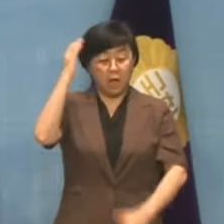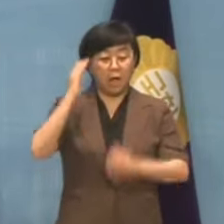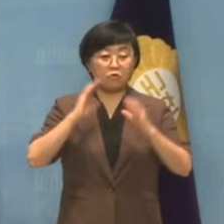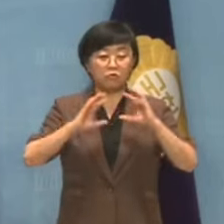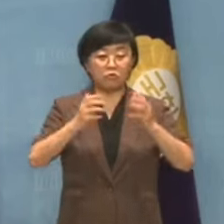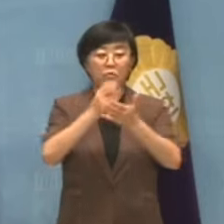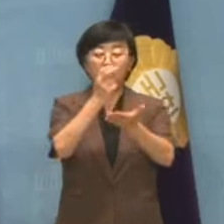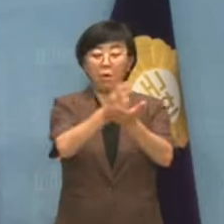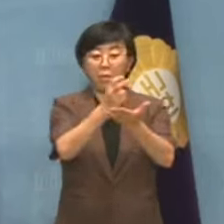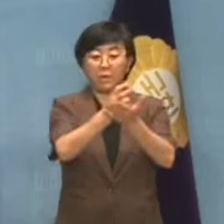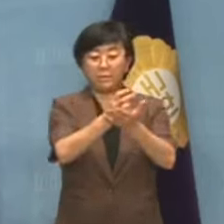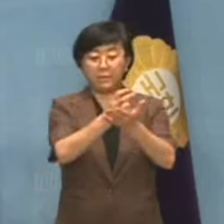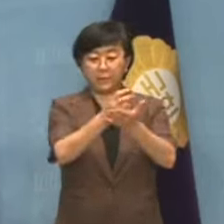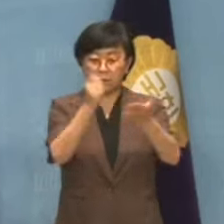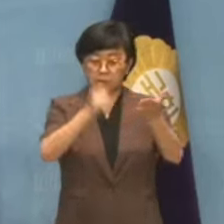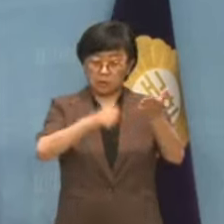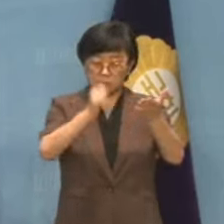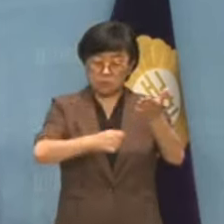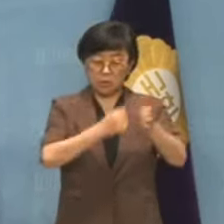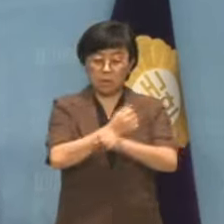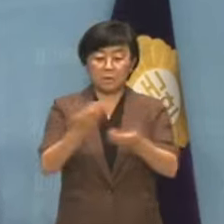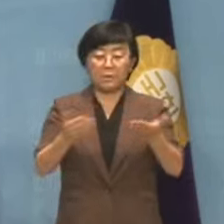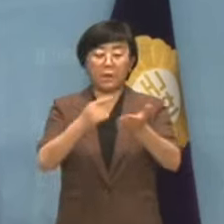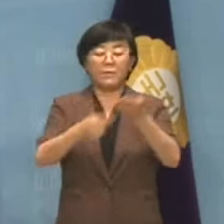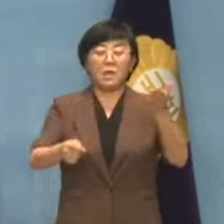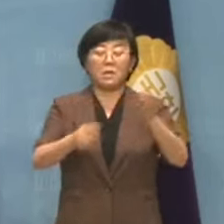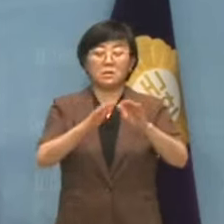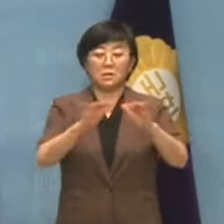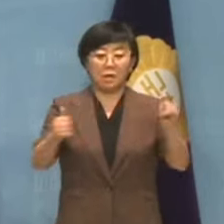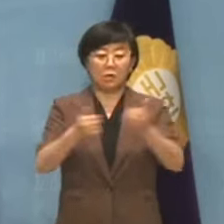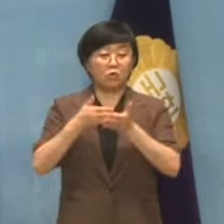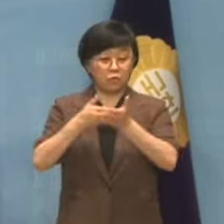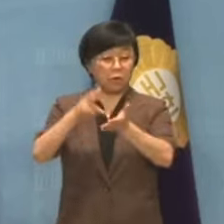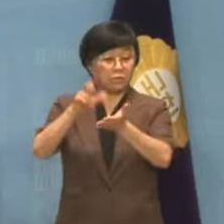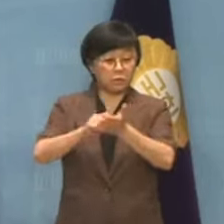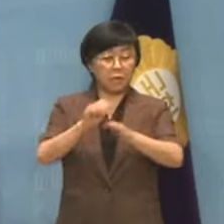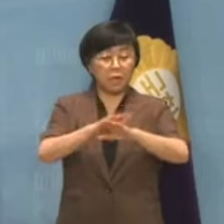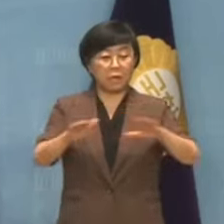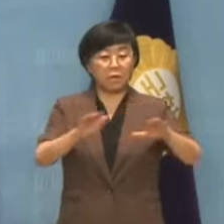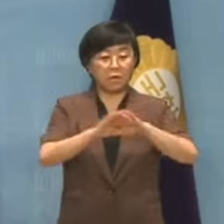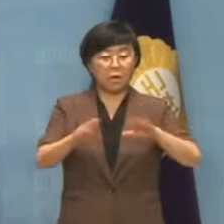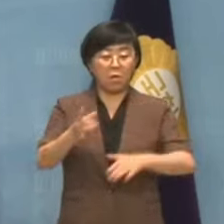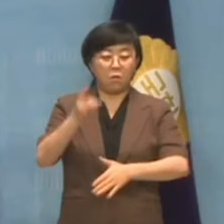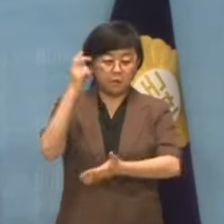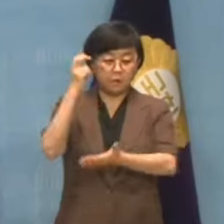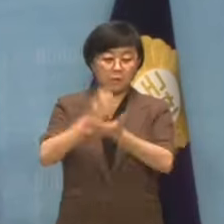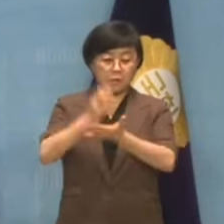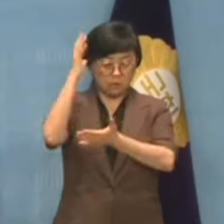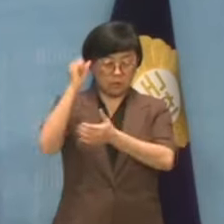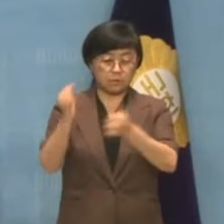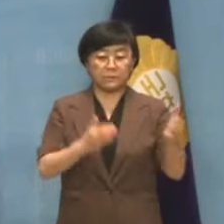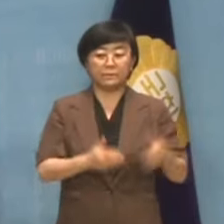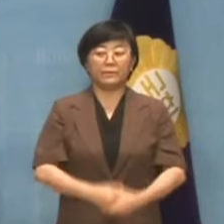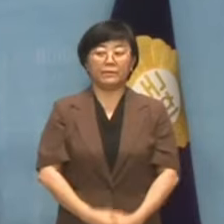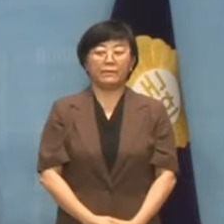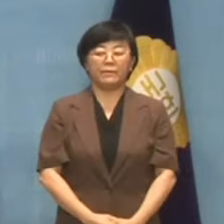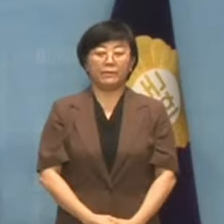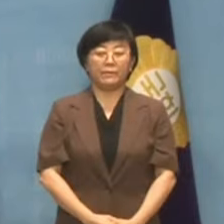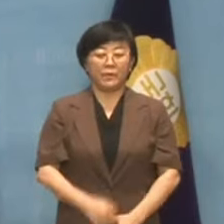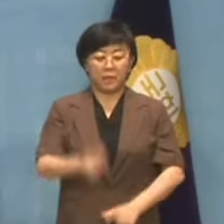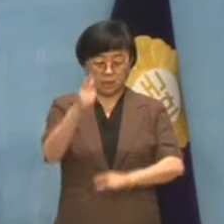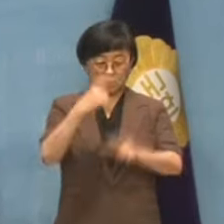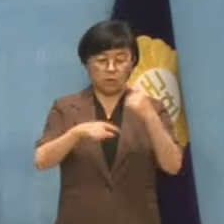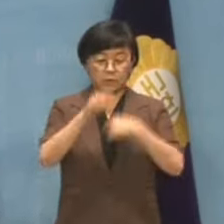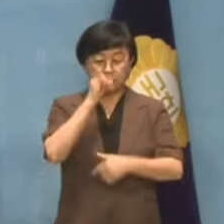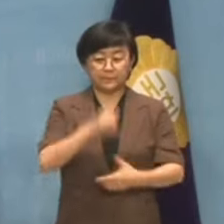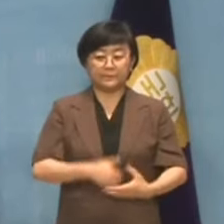대한민국 대법원의 판결과 강제징용 피해자의 요구가 문제 해결의 원칙임을 명심하길 바랍니다. 하나